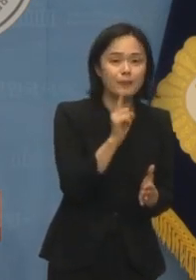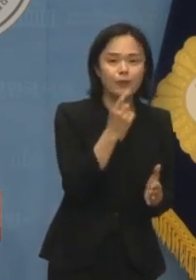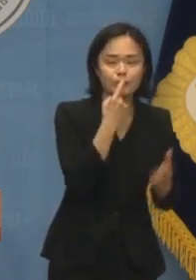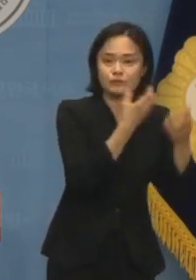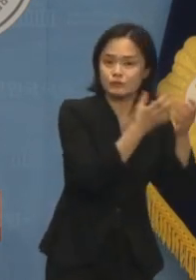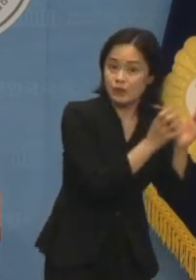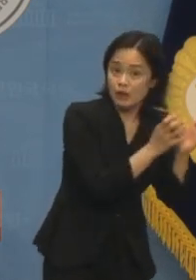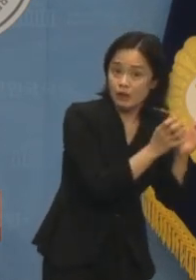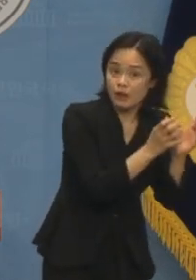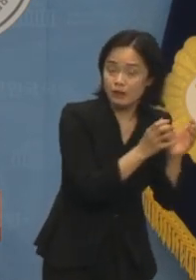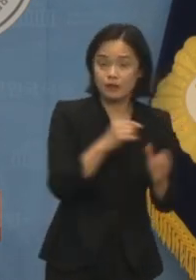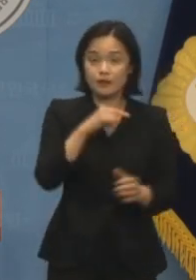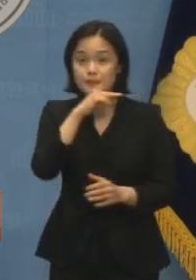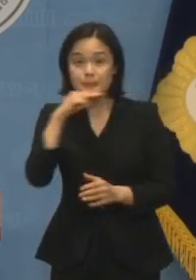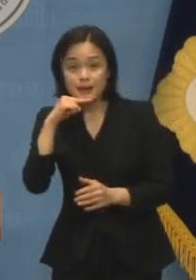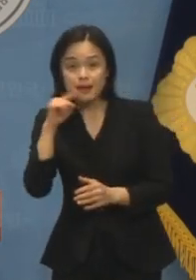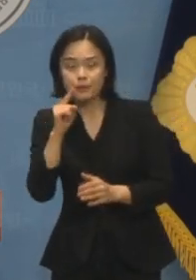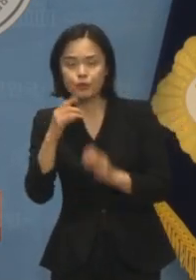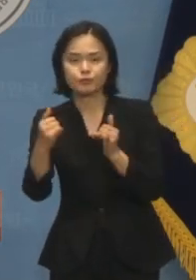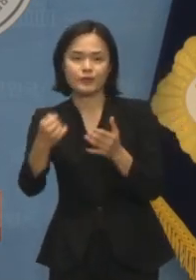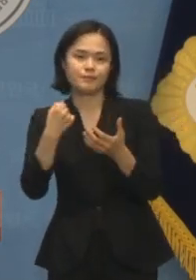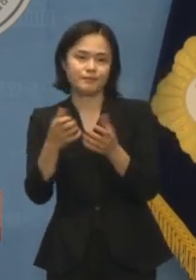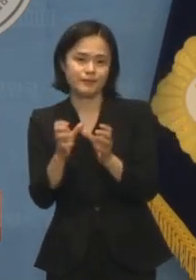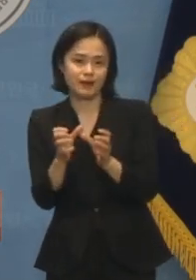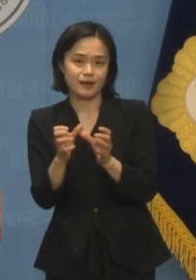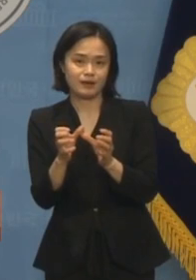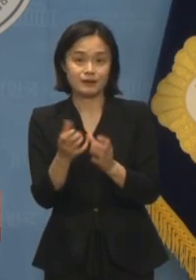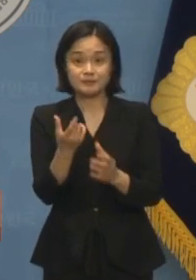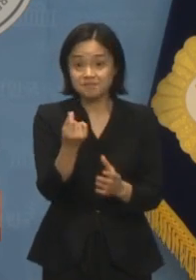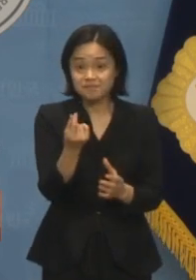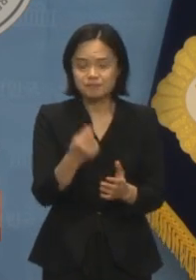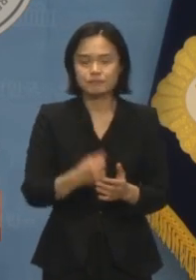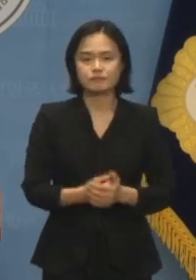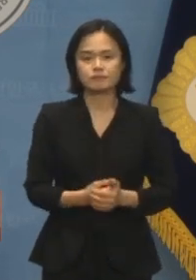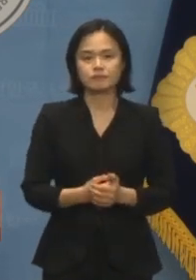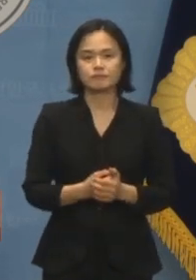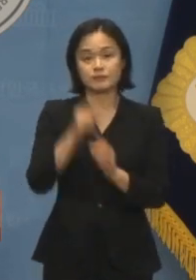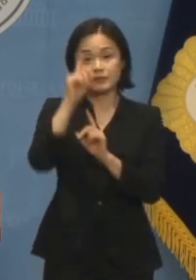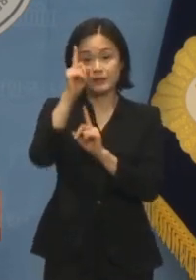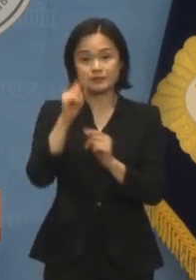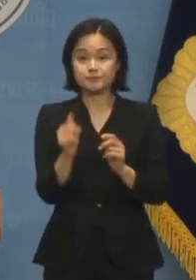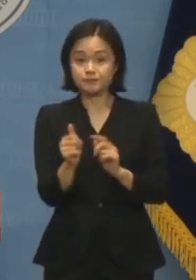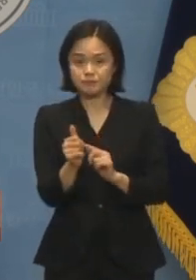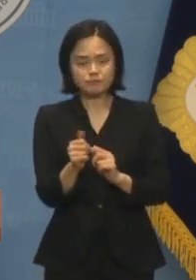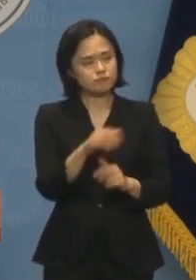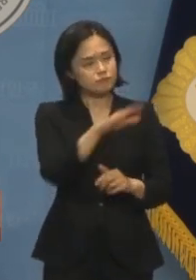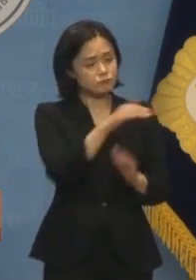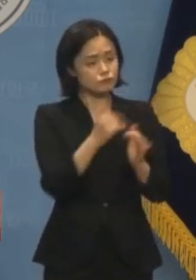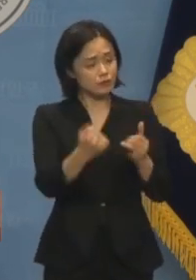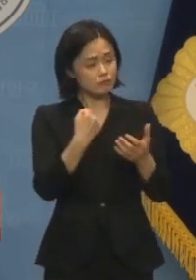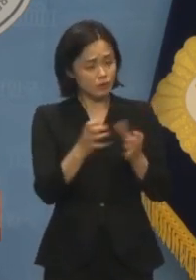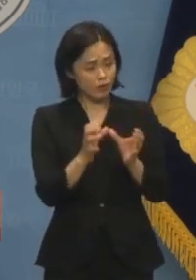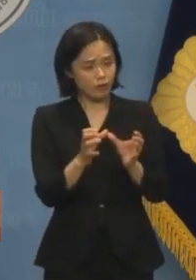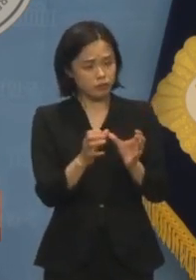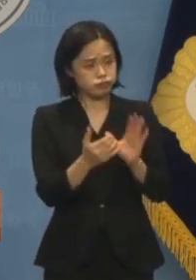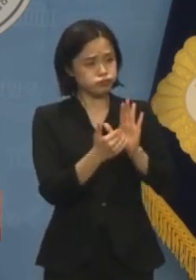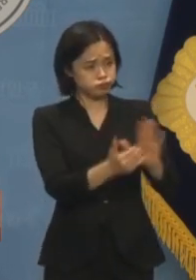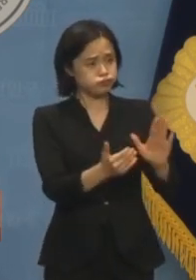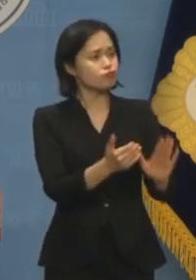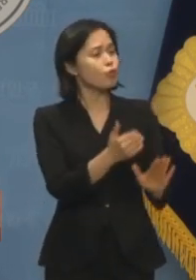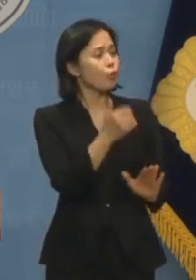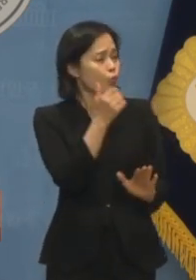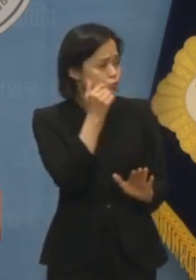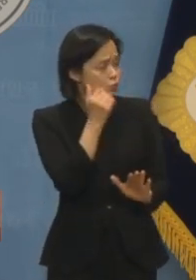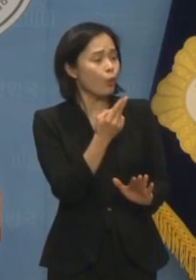것은 다 알고 계실 겁니다. 이어서 이종호 씨가 왜 안 받아주냐라고 묻자 김규현 변호사는 그리고 제가 원래